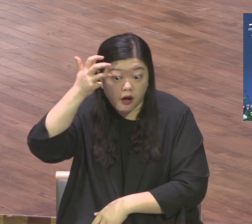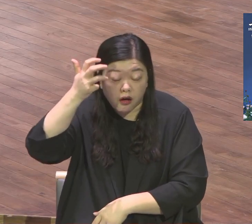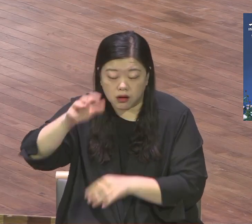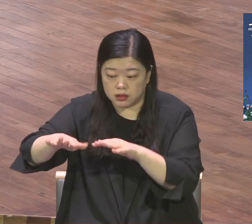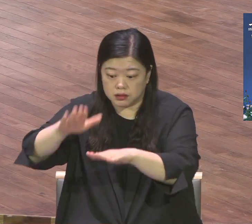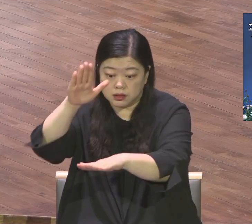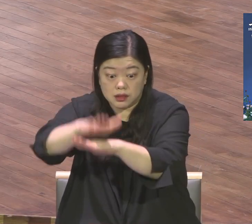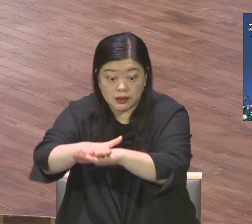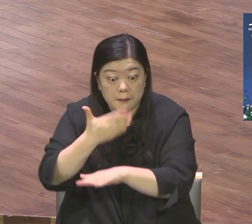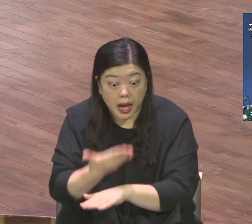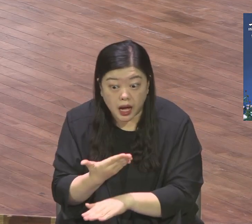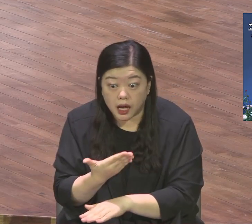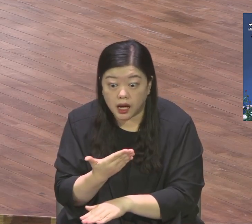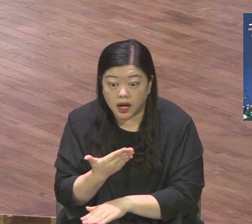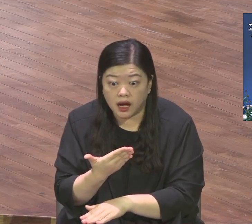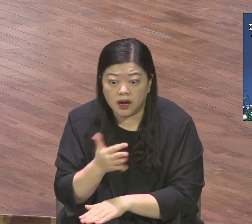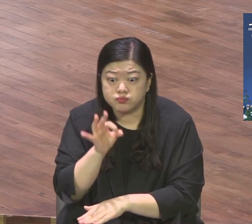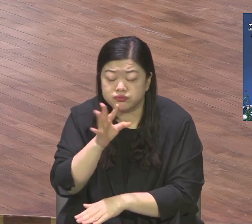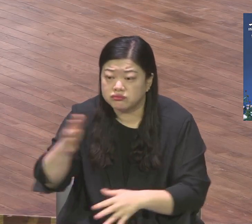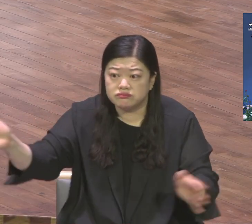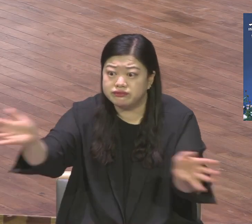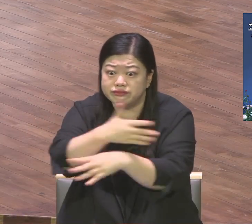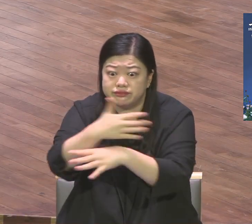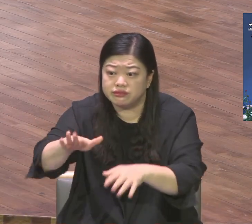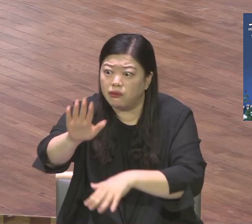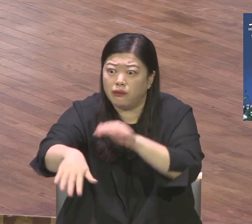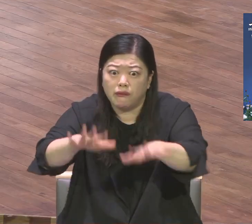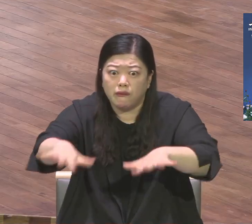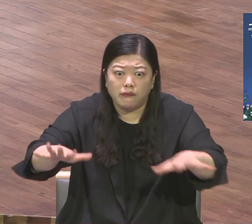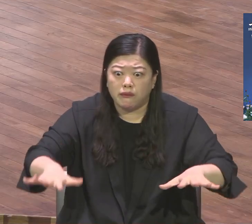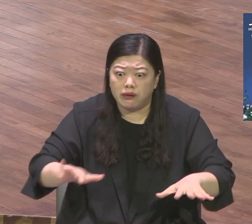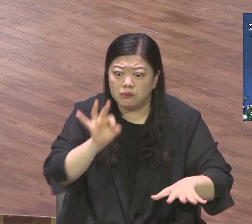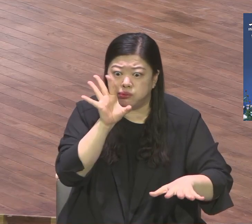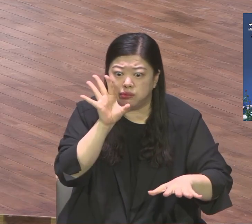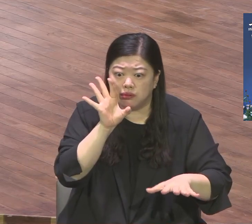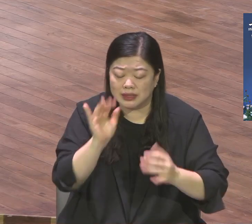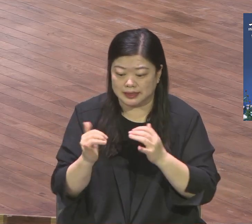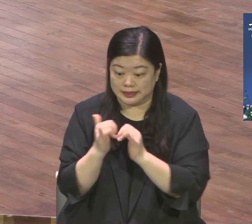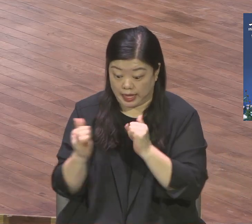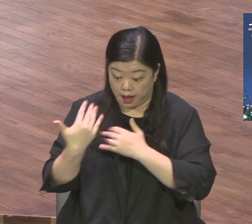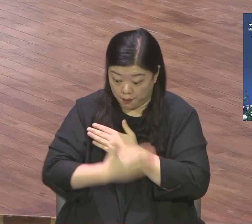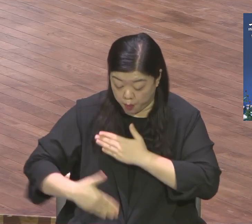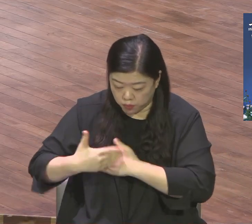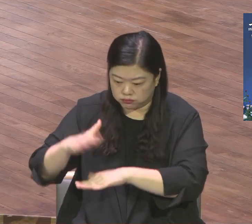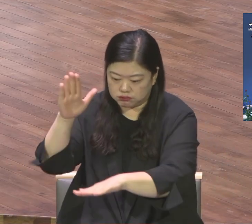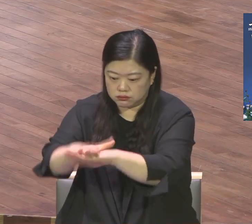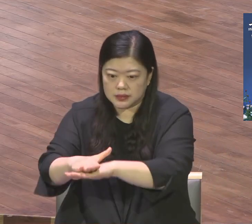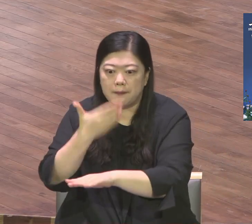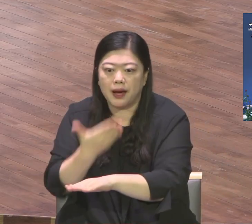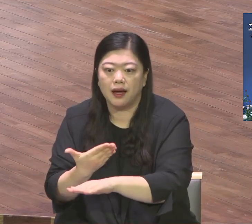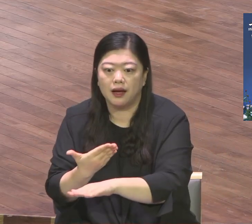하나님인데 하나님 육신의 옷을 입고 온 것을 내가 직접 보고 만졌다.